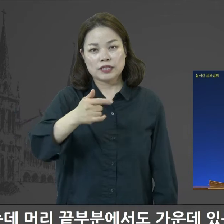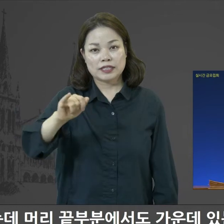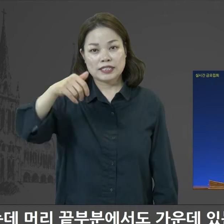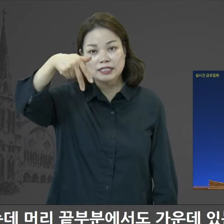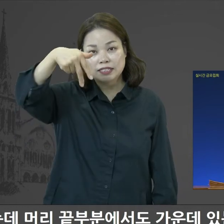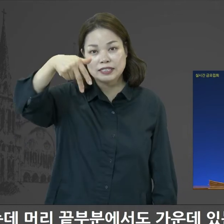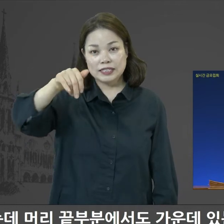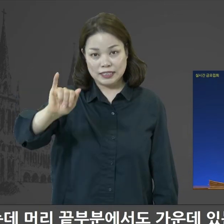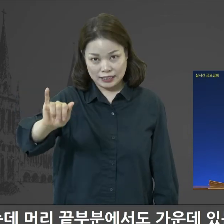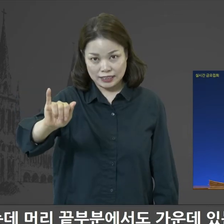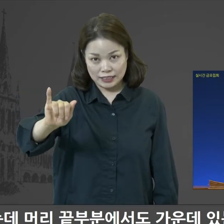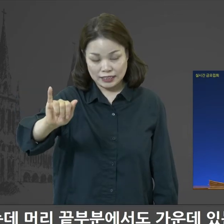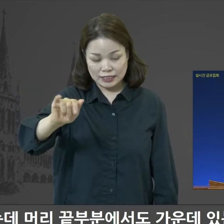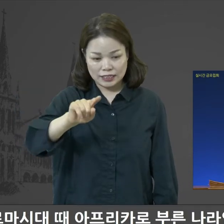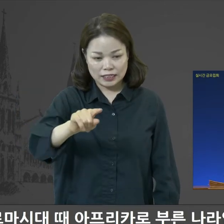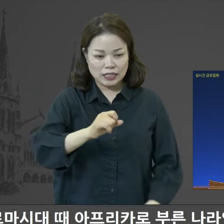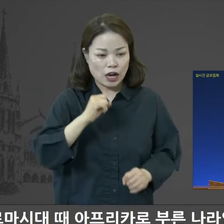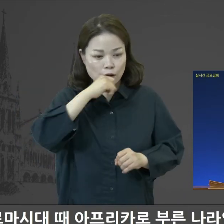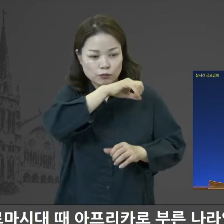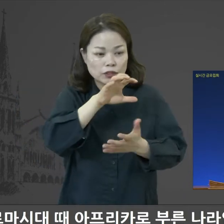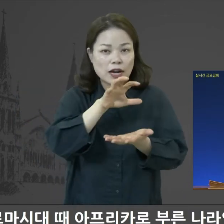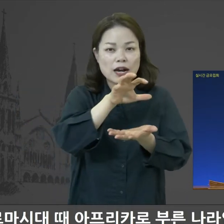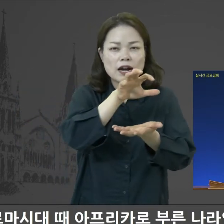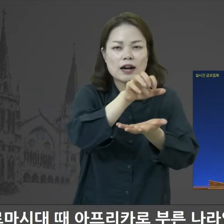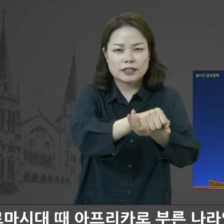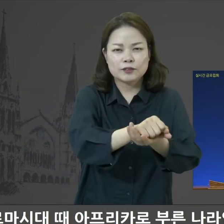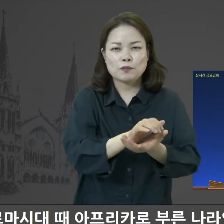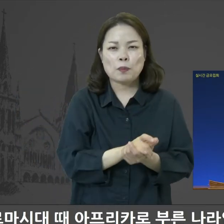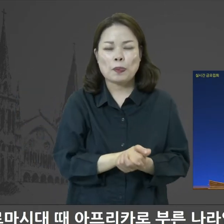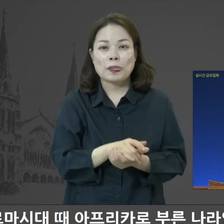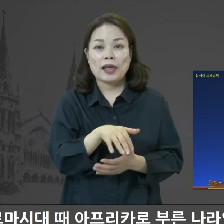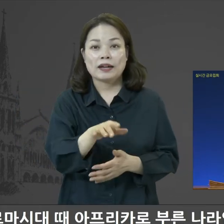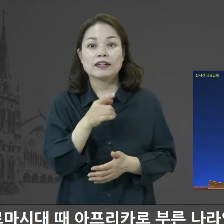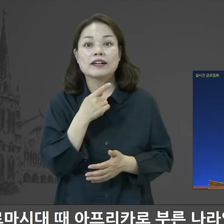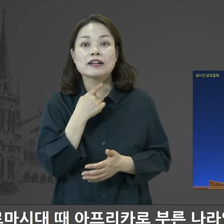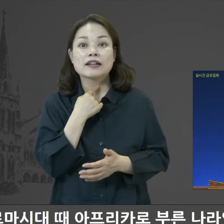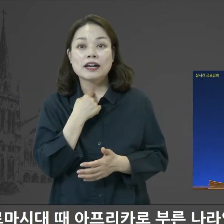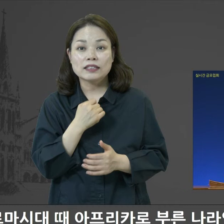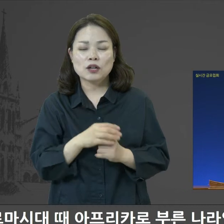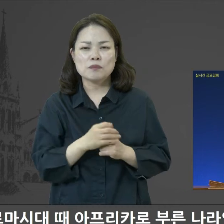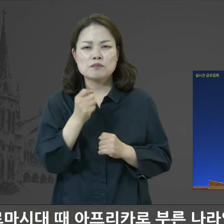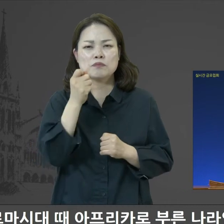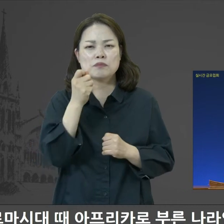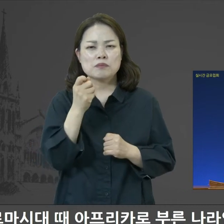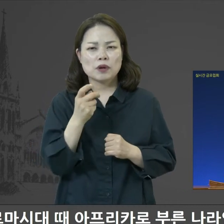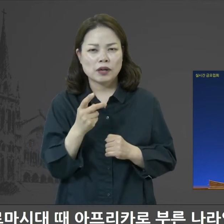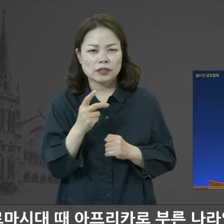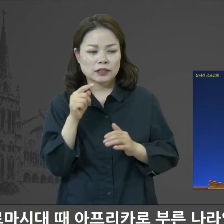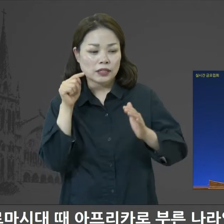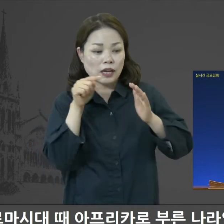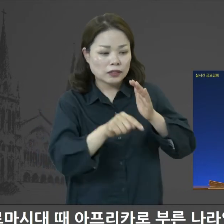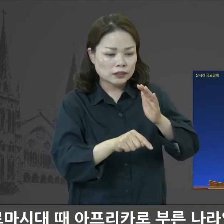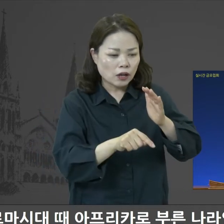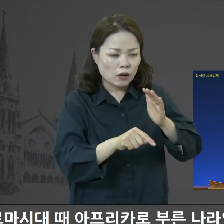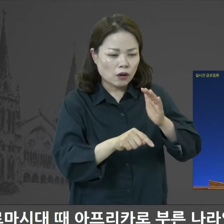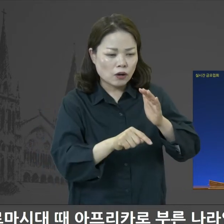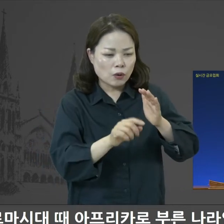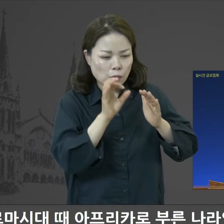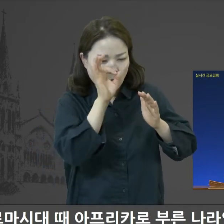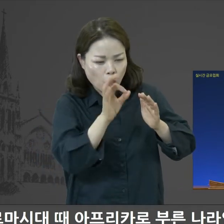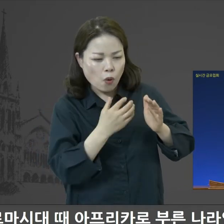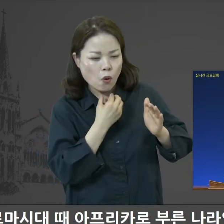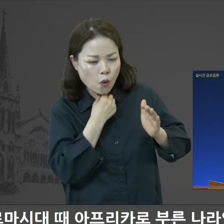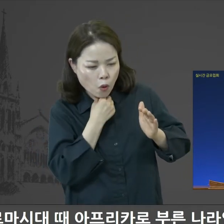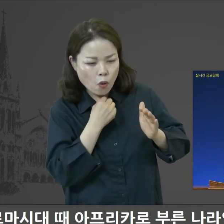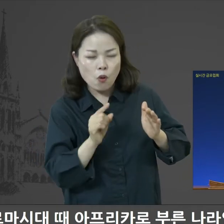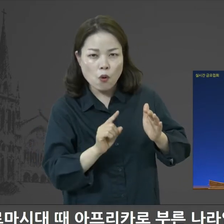넓게 로마가 정복을 했는데, 이 튀니지아에 갔던 이제 몇 가지 가서 보고 싶었던 것 중에 하나가, 거기가